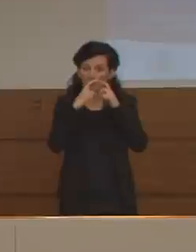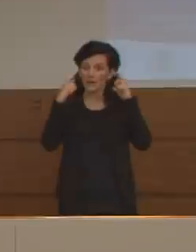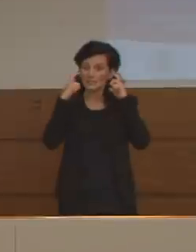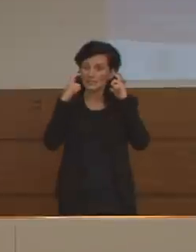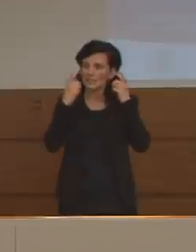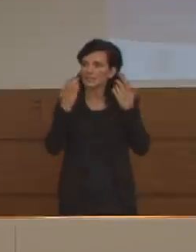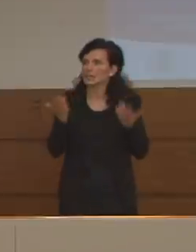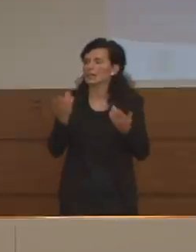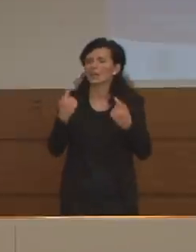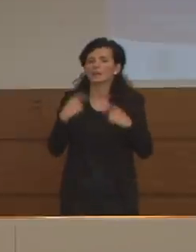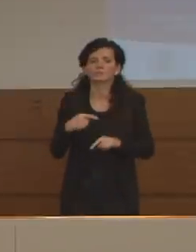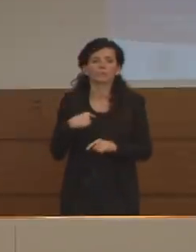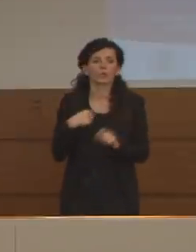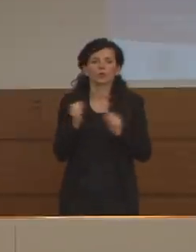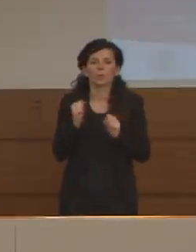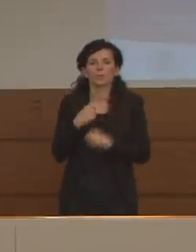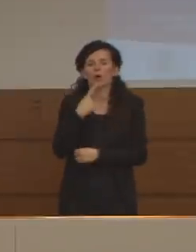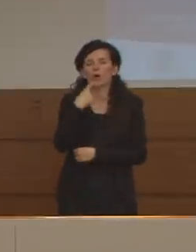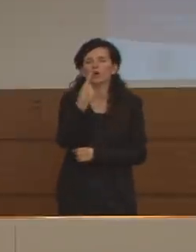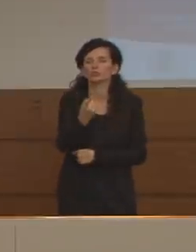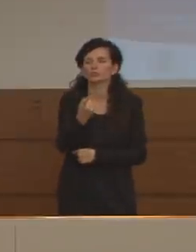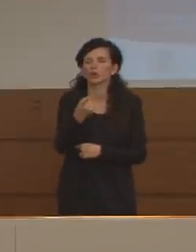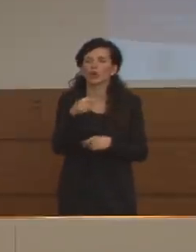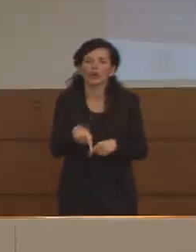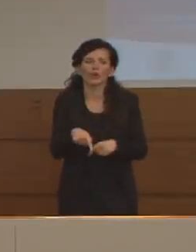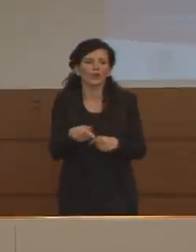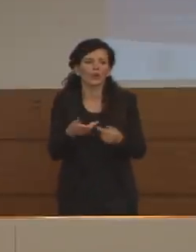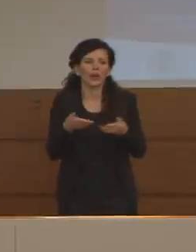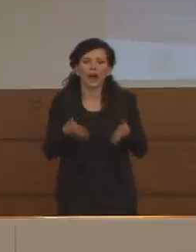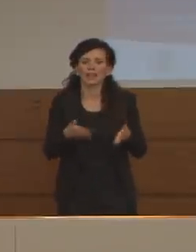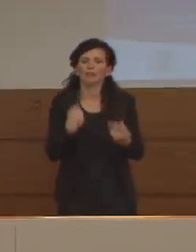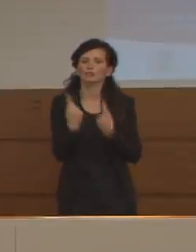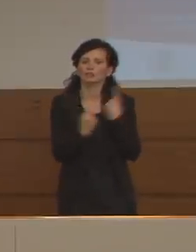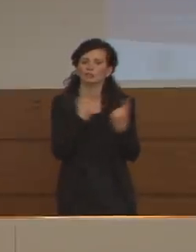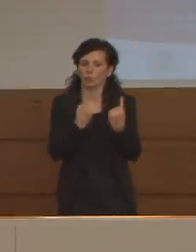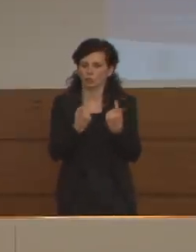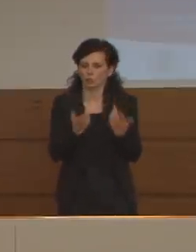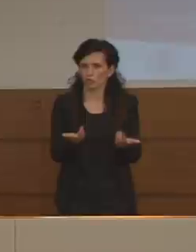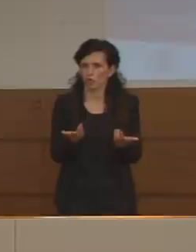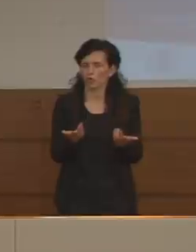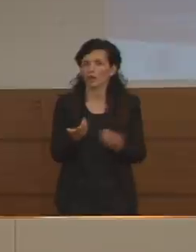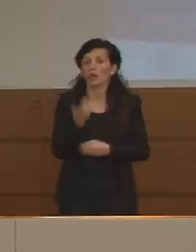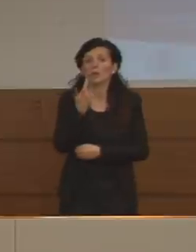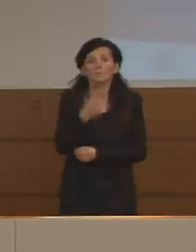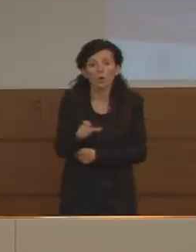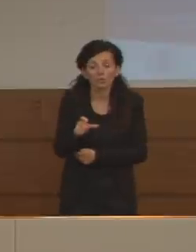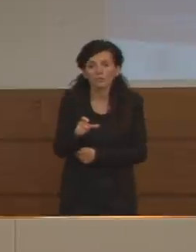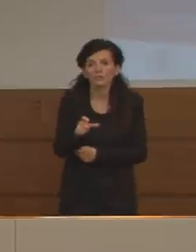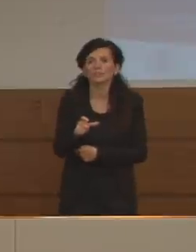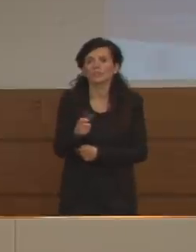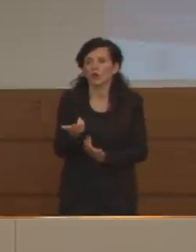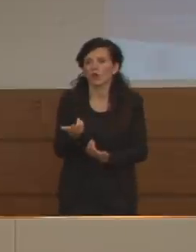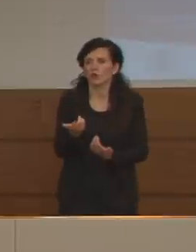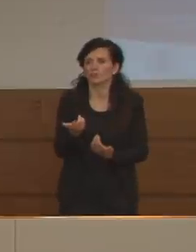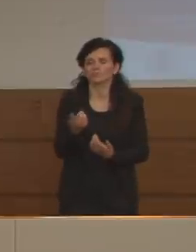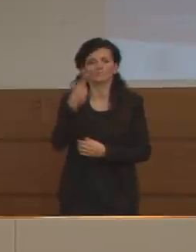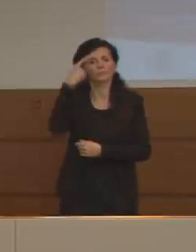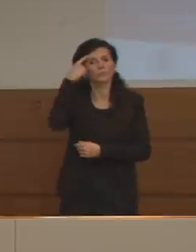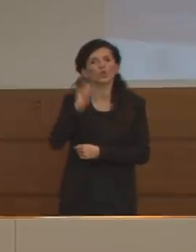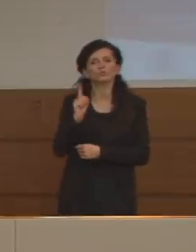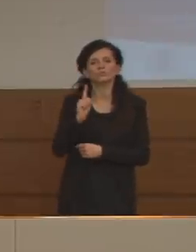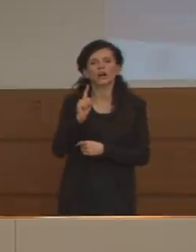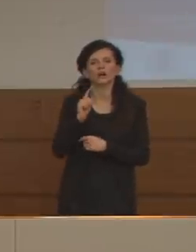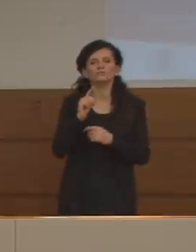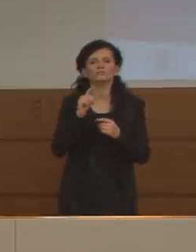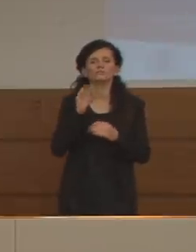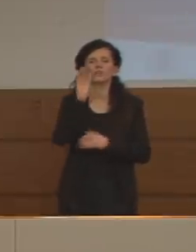posso dirvi nulla allo stato attuale perché perché non sappiamo quella che sarà